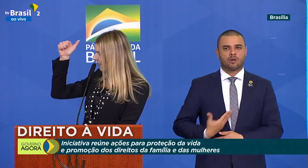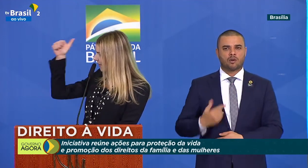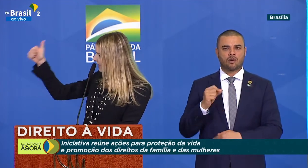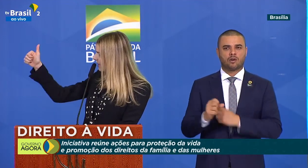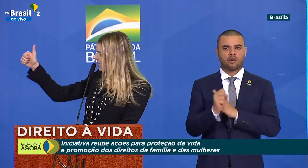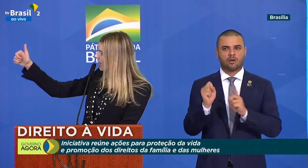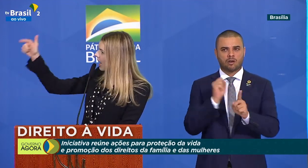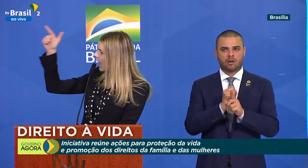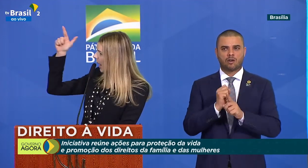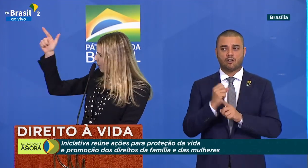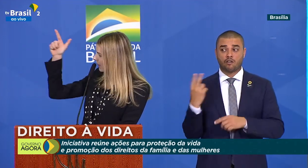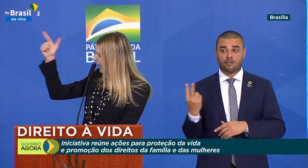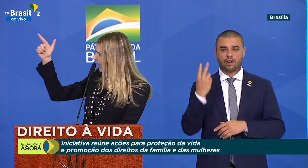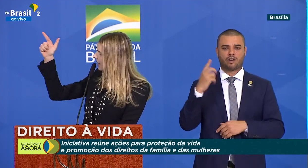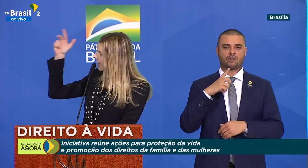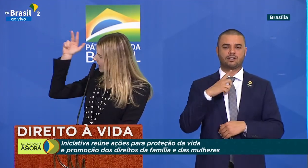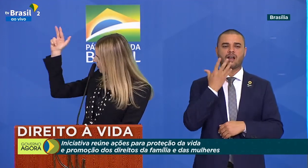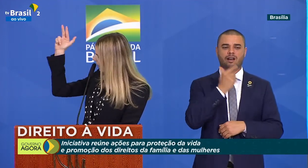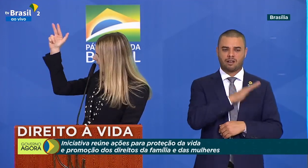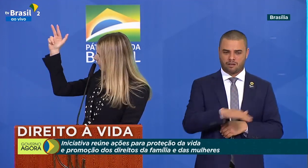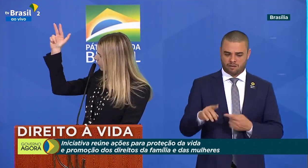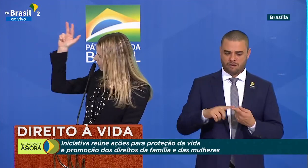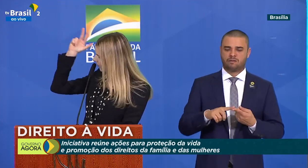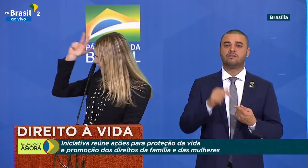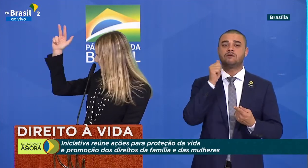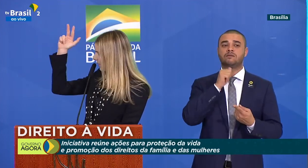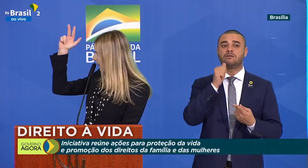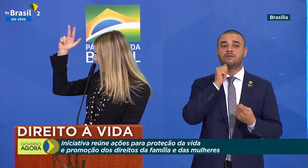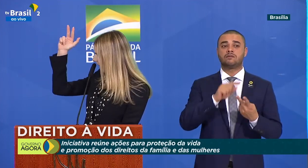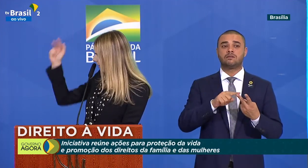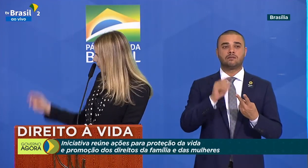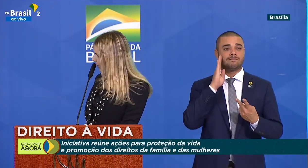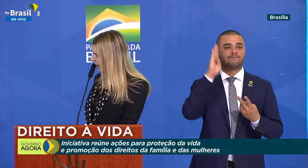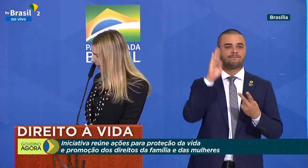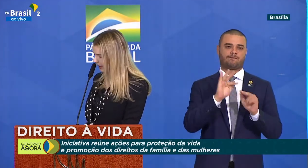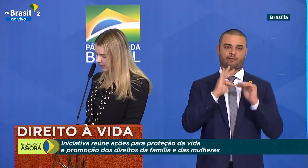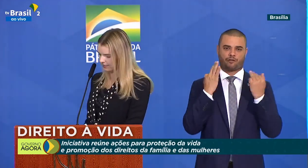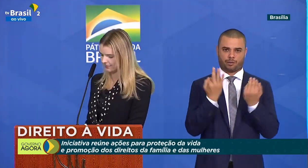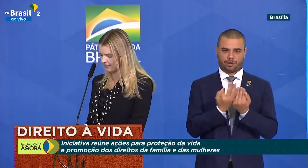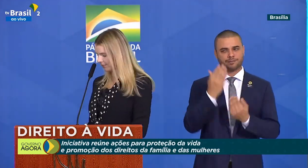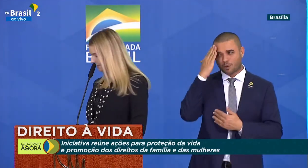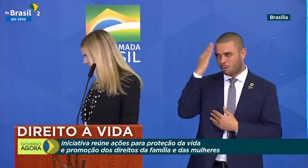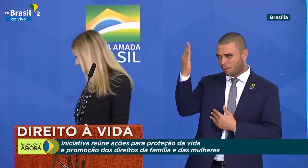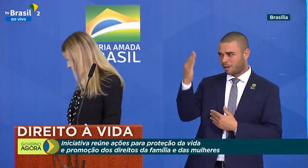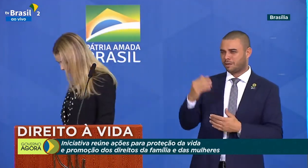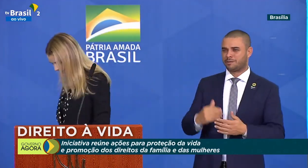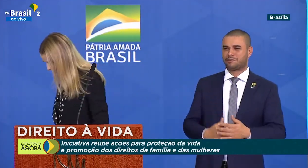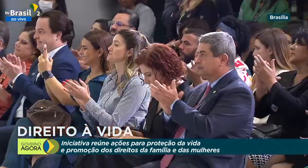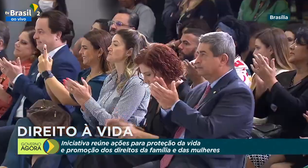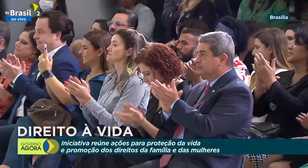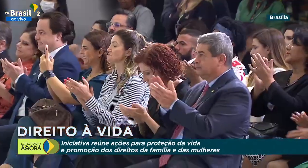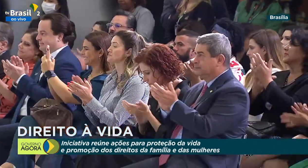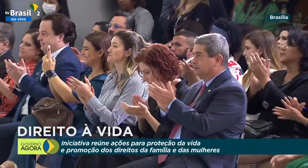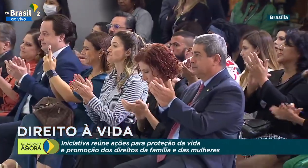que valoriza a infância a mulher e sobretudo as famílias muito obrigada